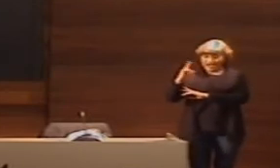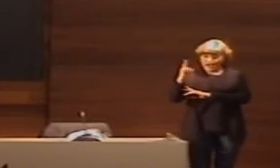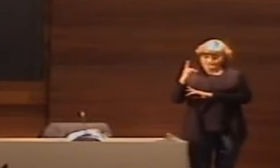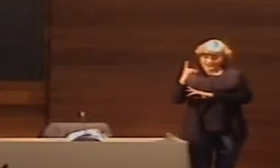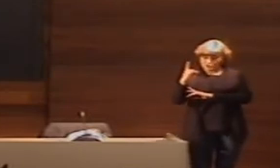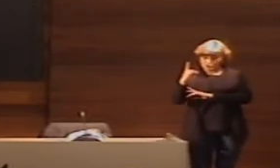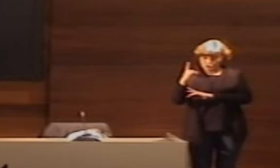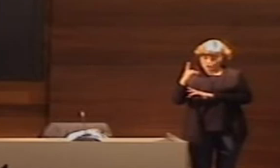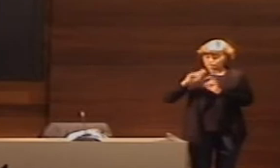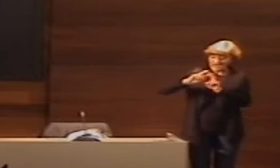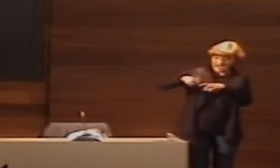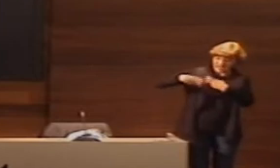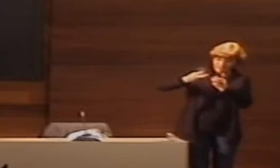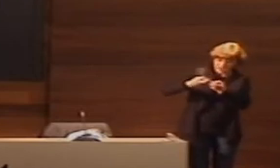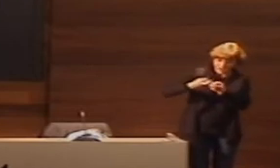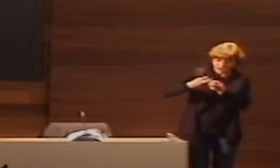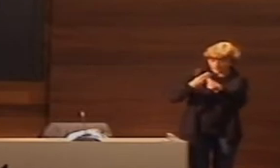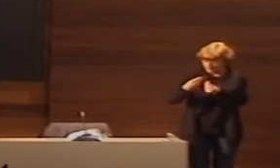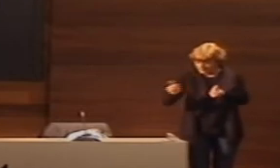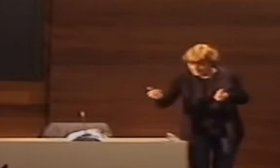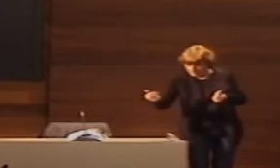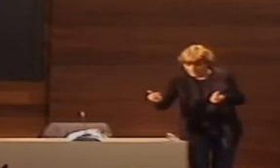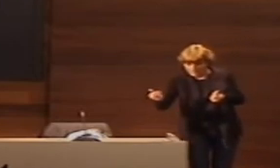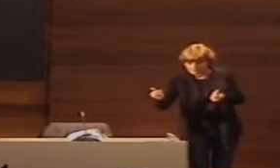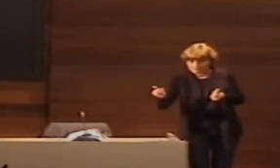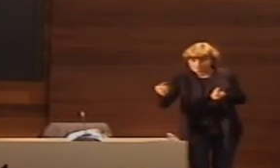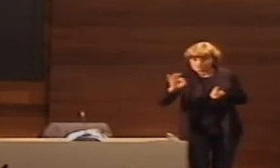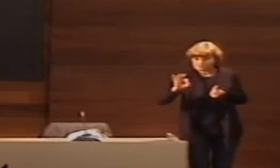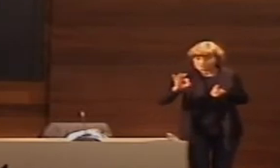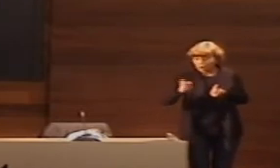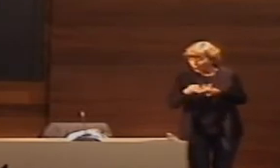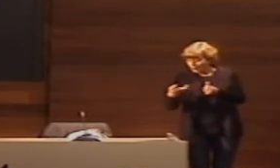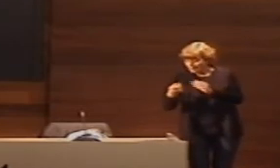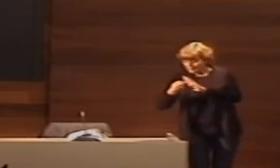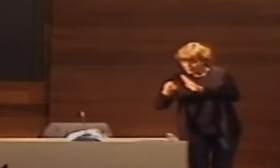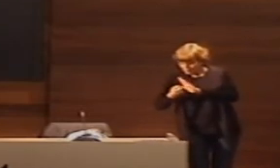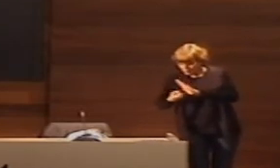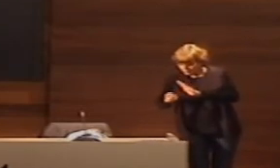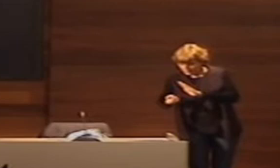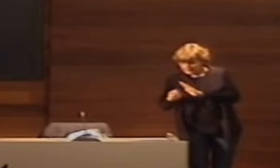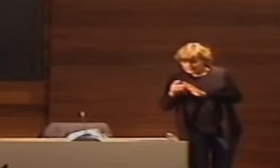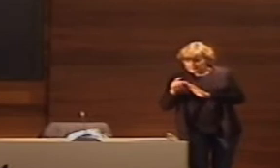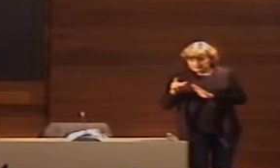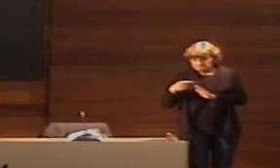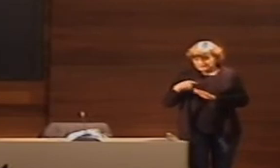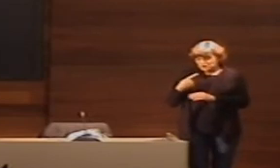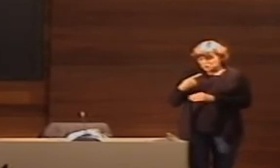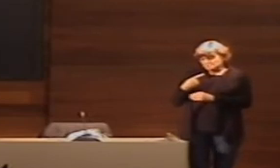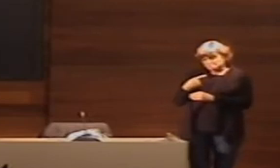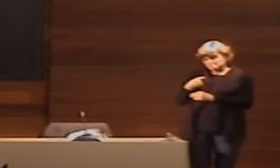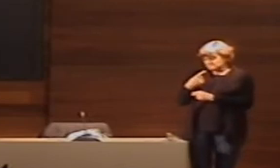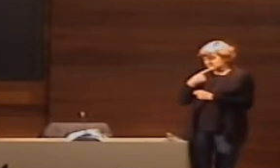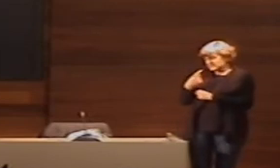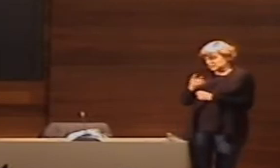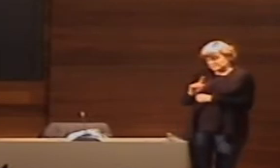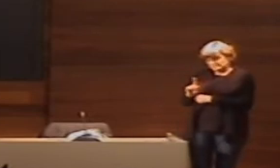sea más de reciclables que de cuatro cosas y las demás no sé dónde echar porque no las tengo a mano, pues que me parece